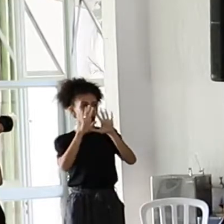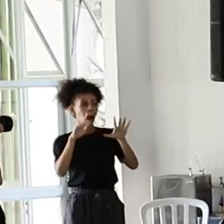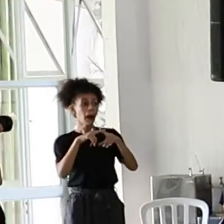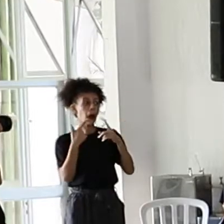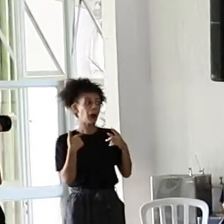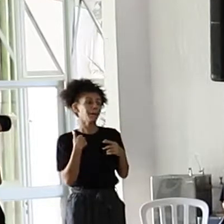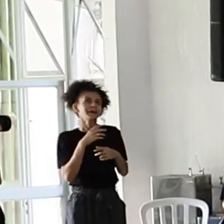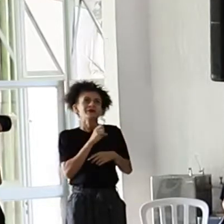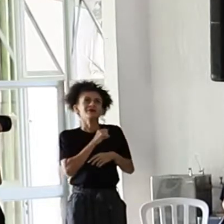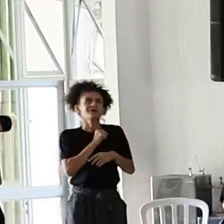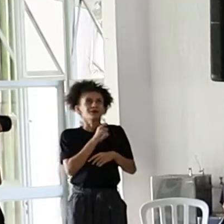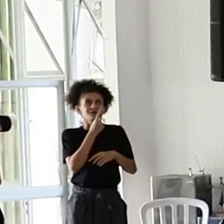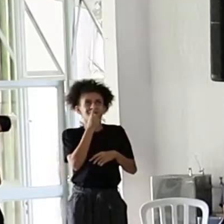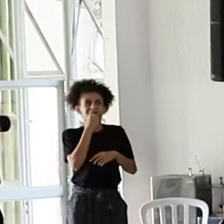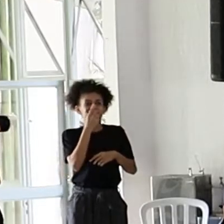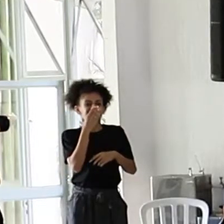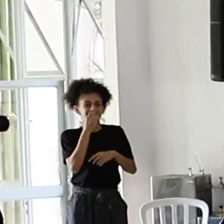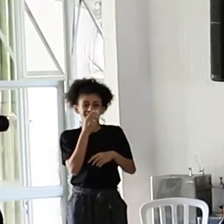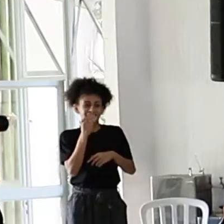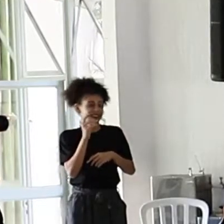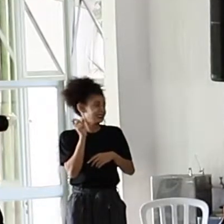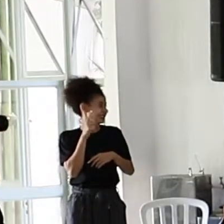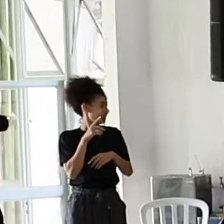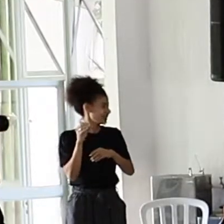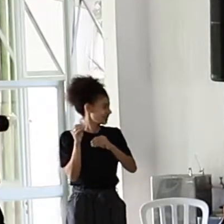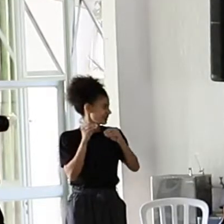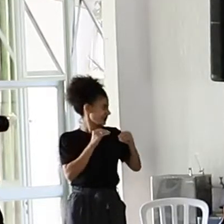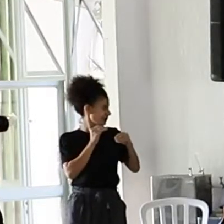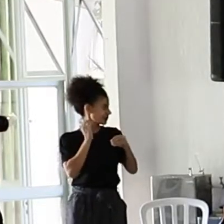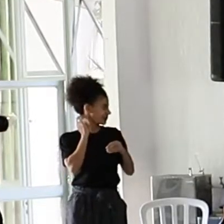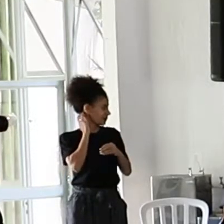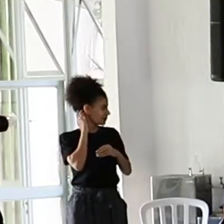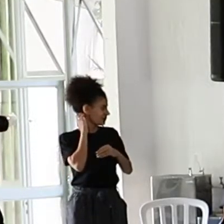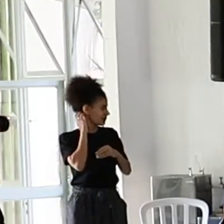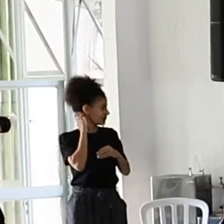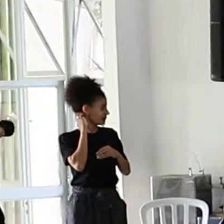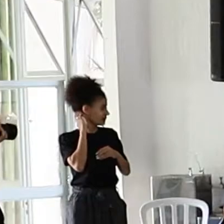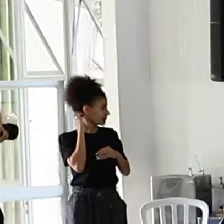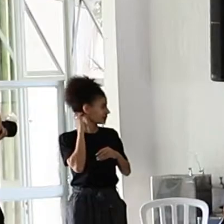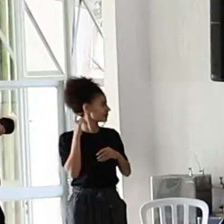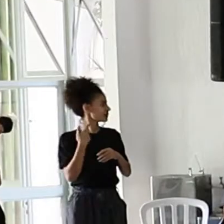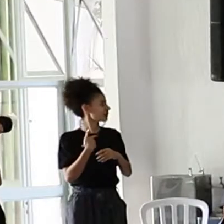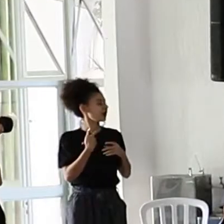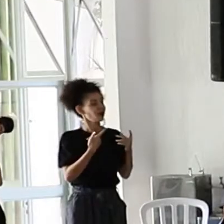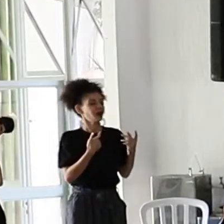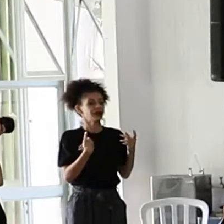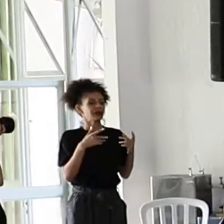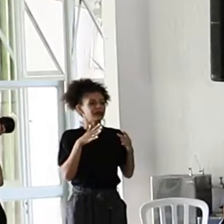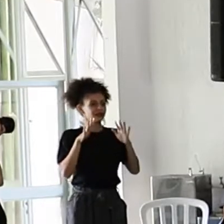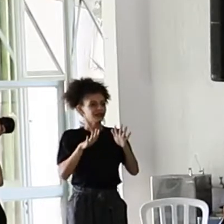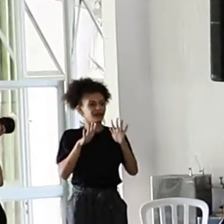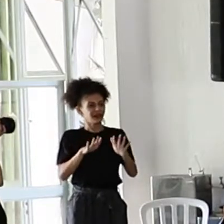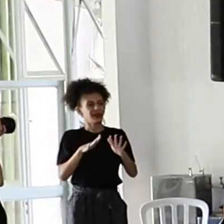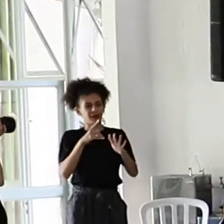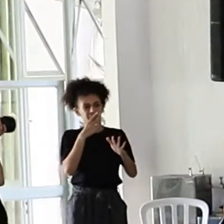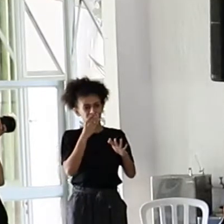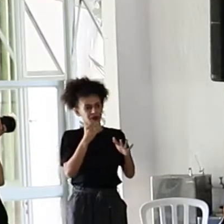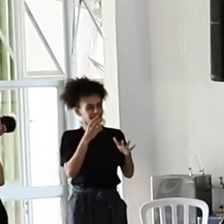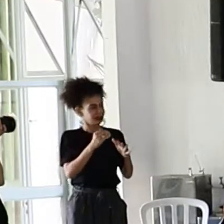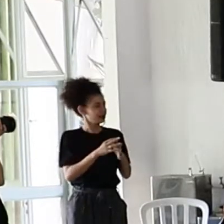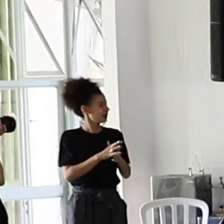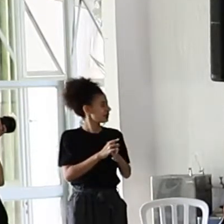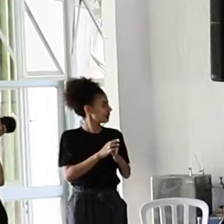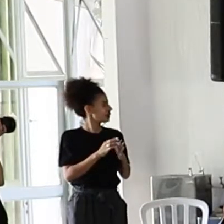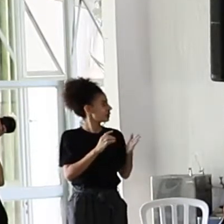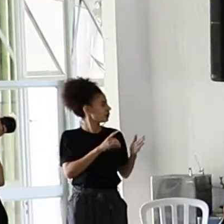só que o nosso amor pelo Guará tão grande que era difícil sair do Guará né então a gente acabou ficando mesmo no